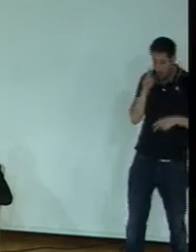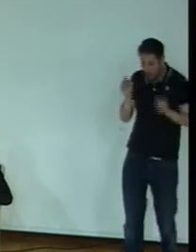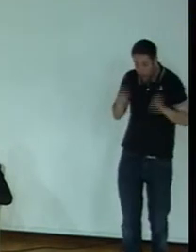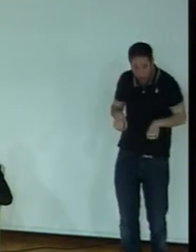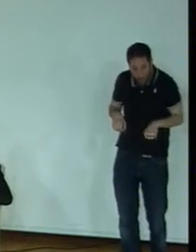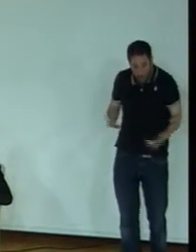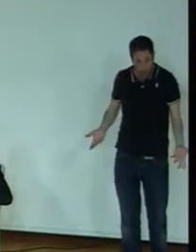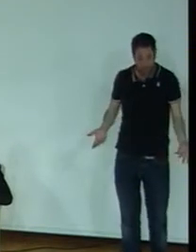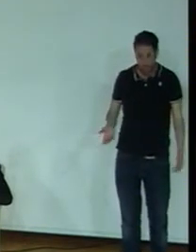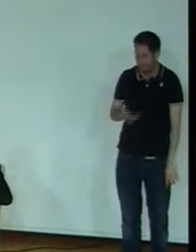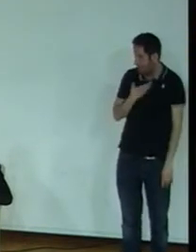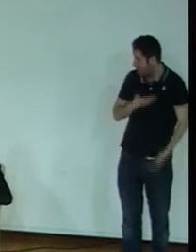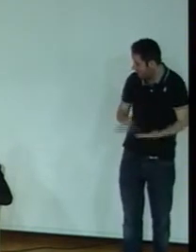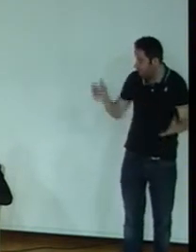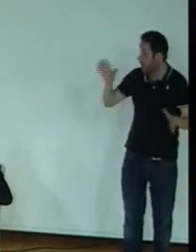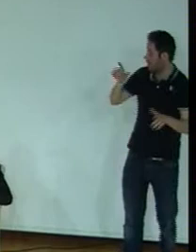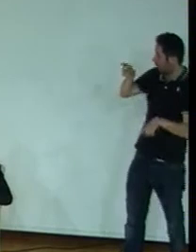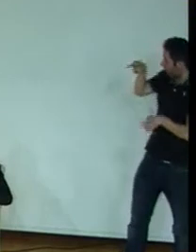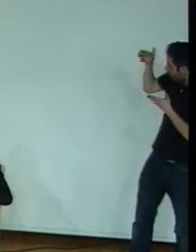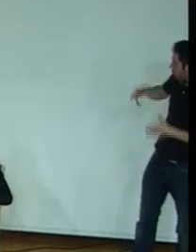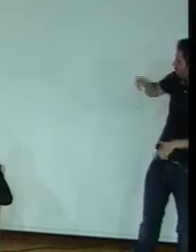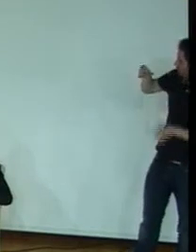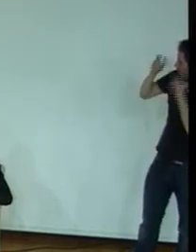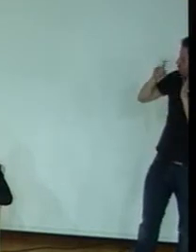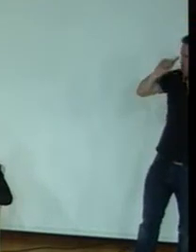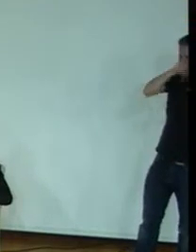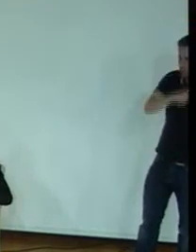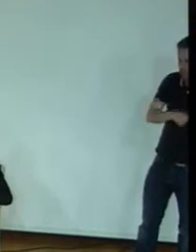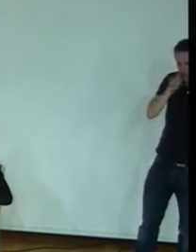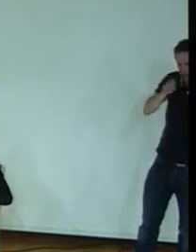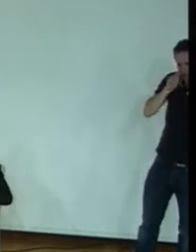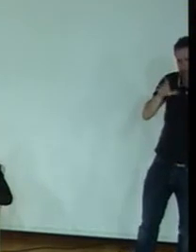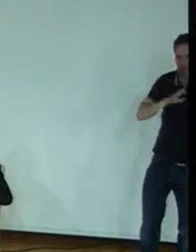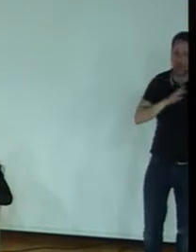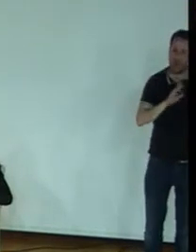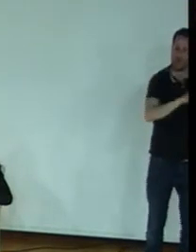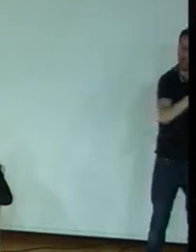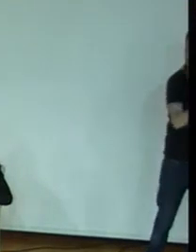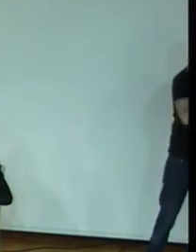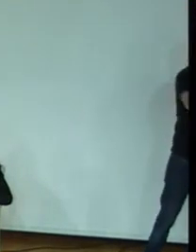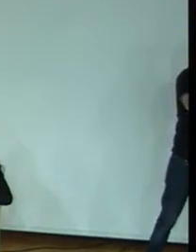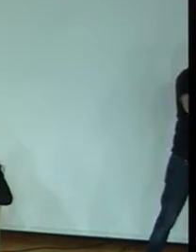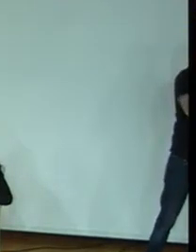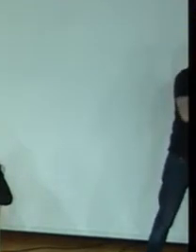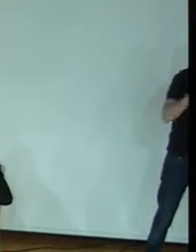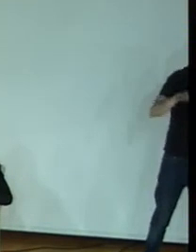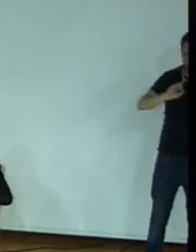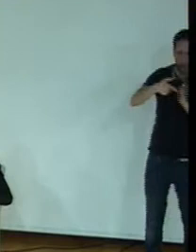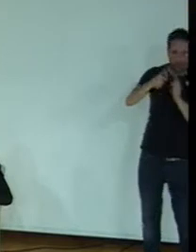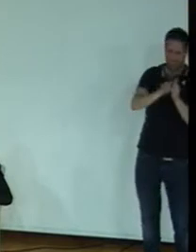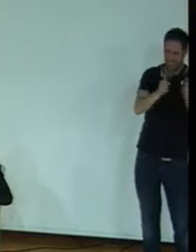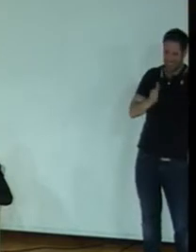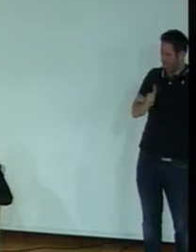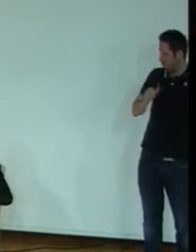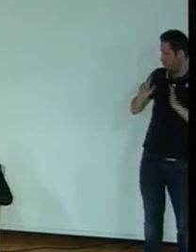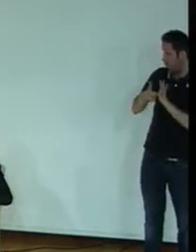Maintenant, ma question est aussi aux juristes, excusez-moi, c'est n'y a-t-il pas un décalage entre la technologie et le droit? Est-ce que le